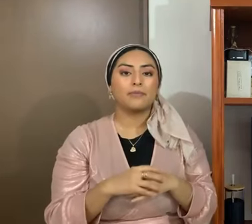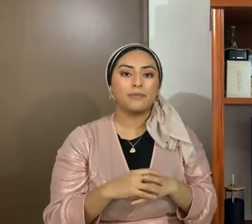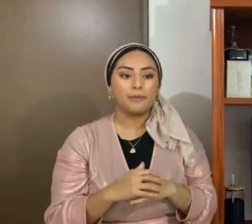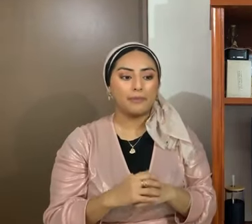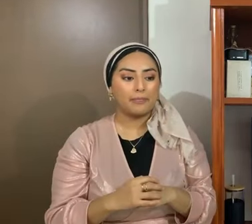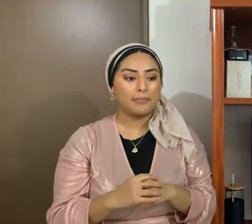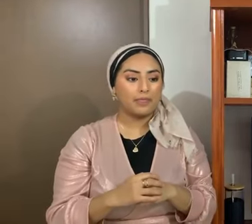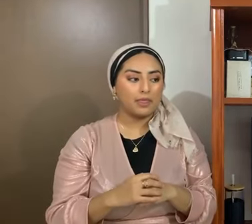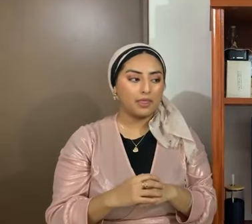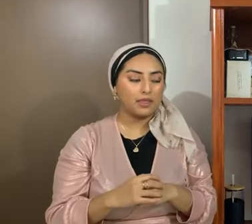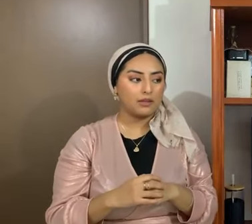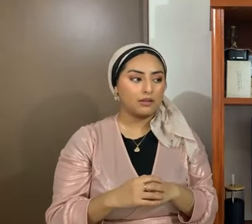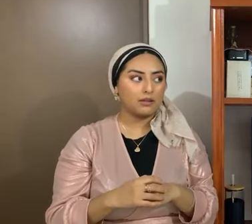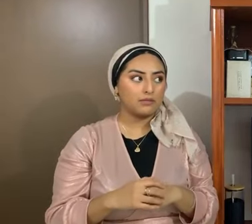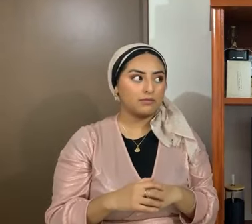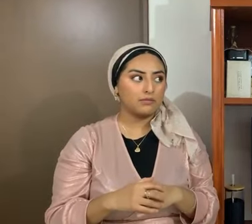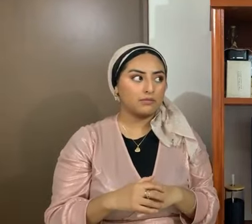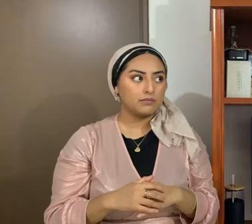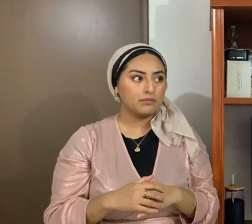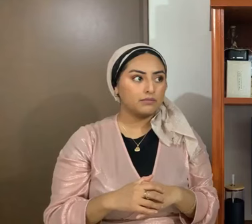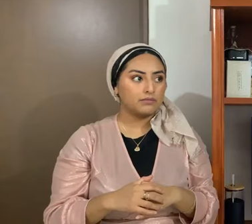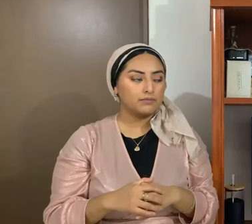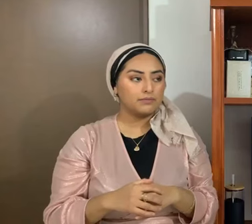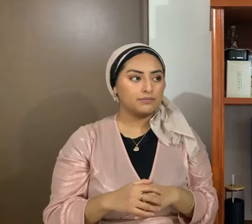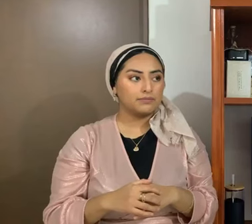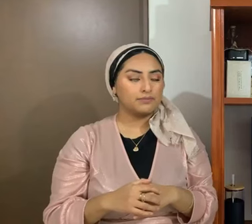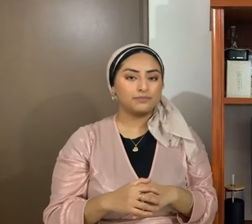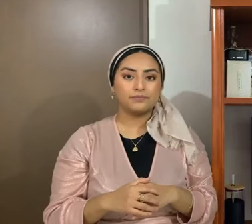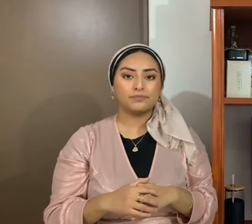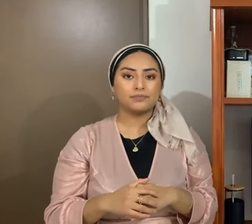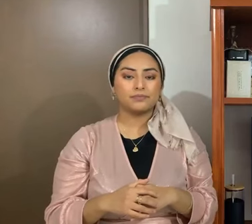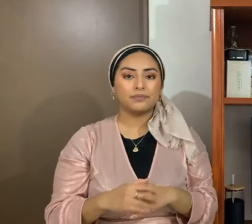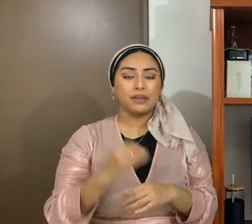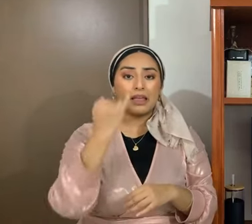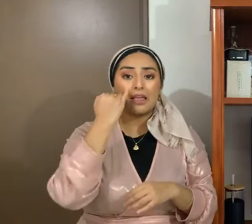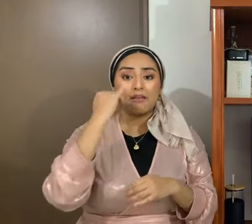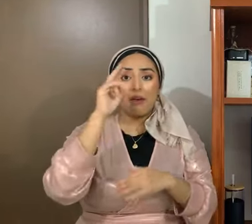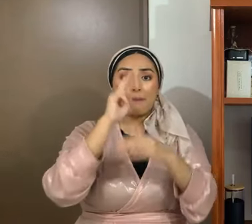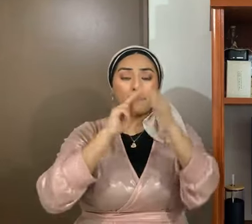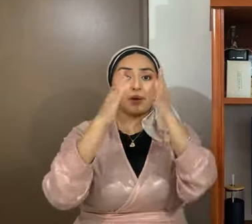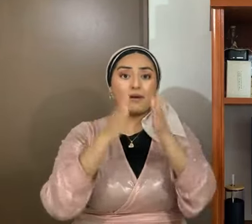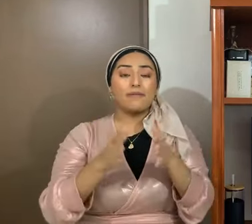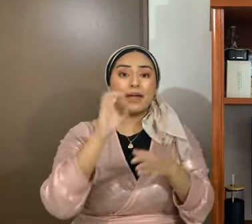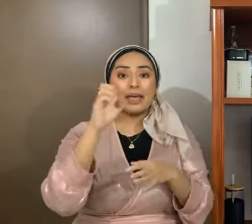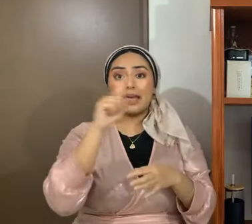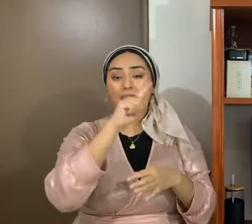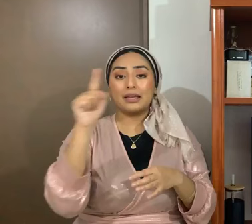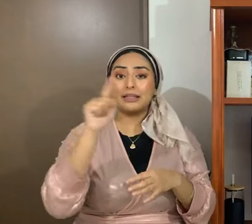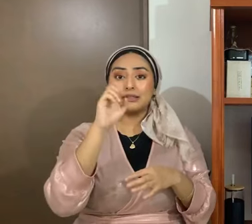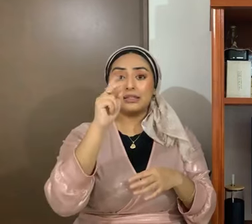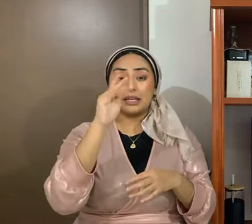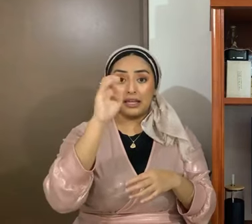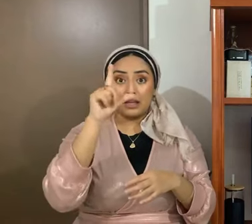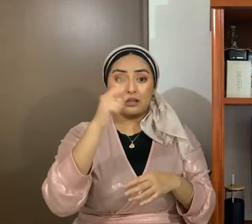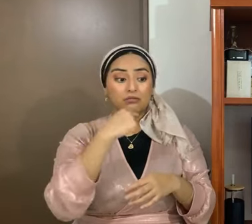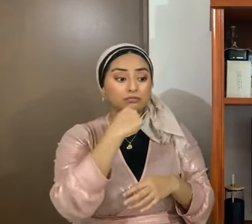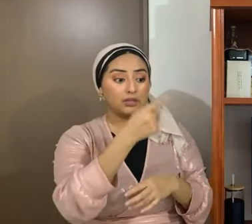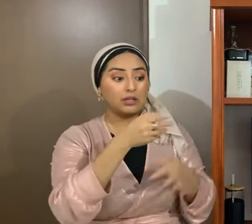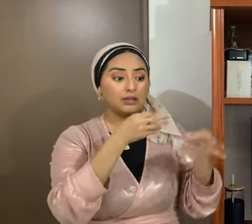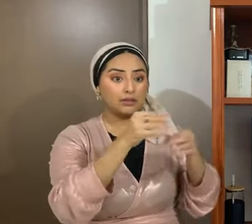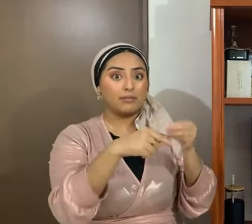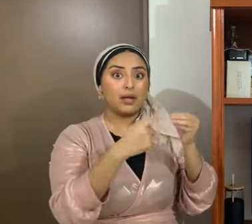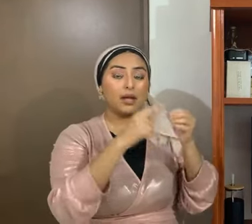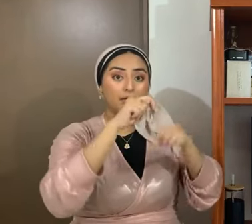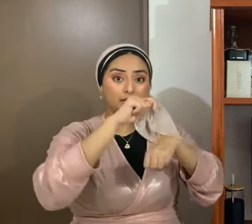4 codos y el ancho de un codo. Y como que no se entendiera por qué, si el profeta Ezequiel les está diciendo, miren, aquí está el templo, aquí